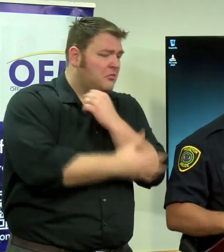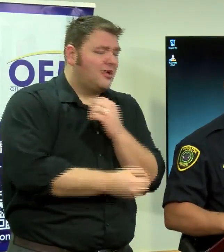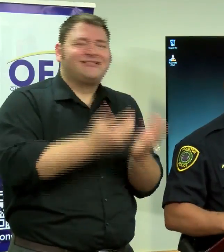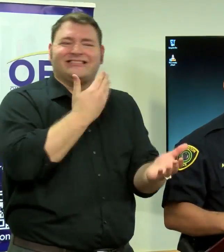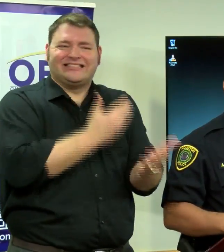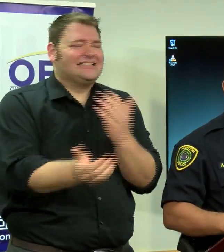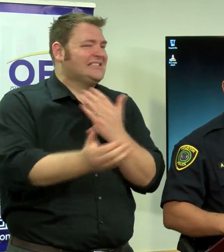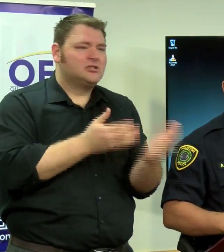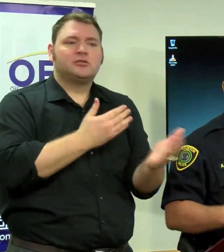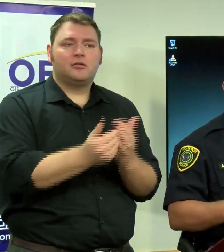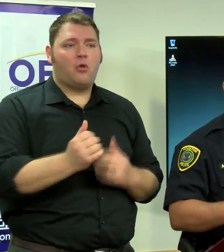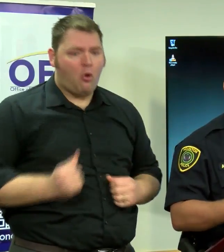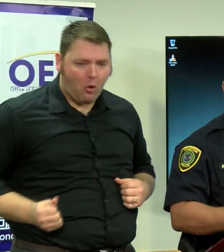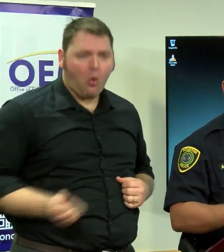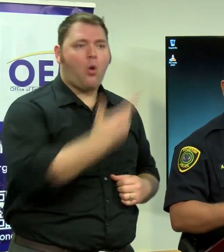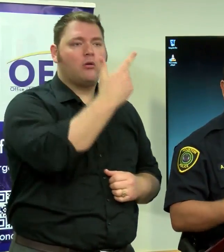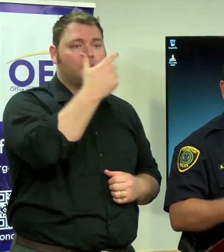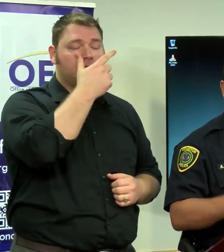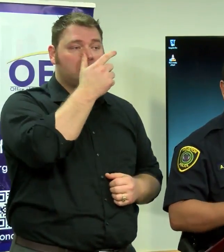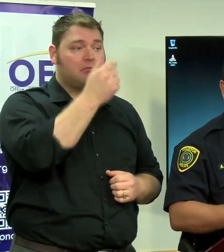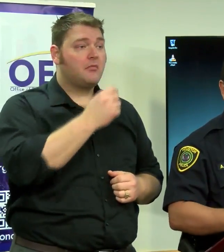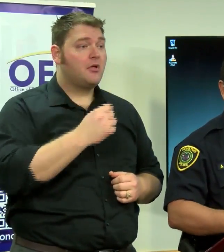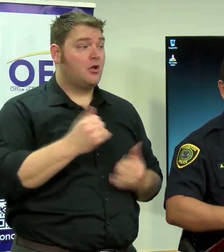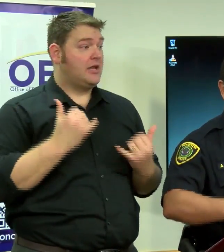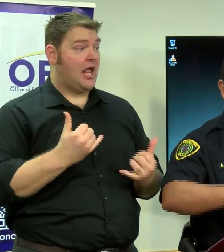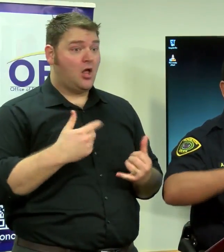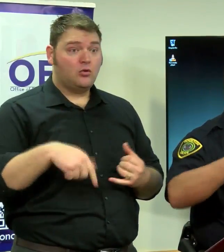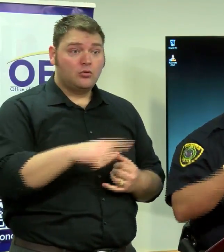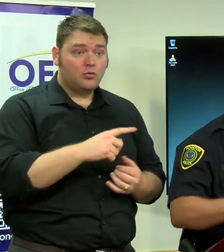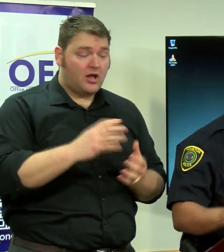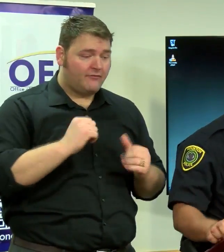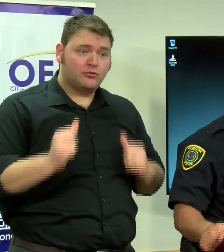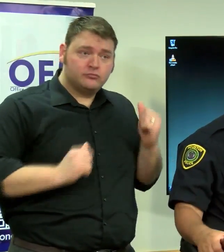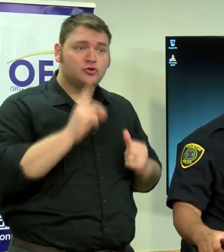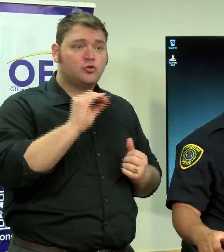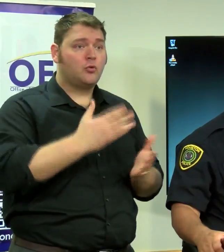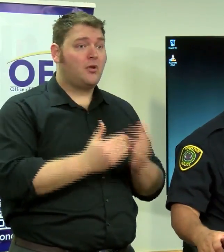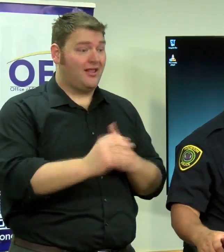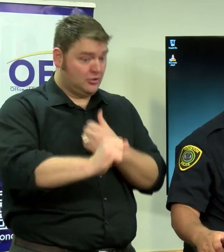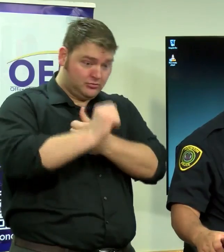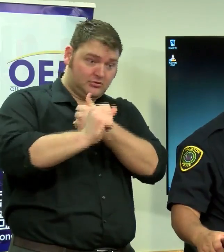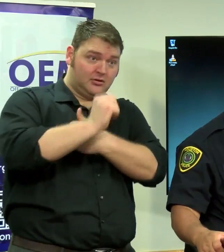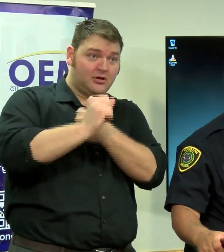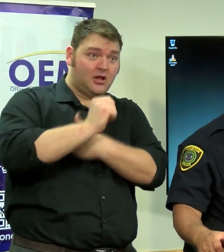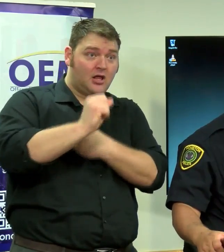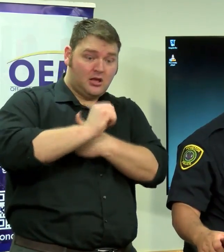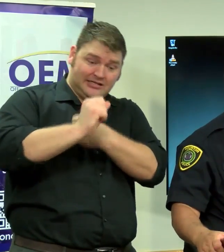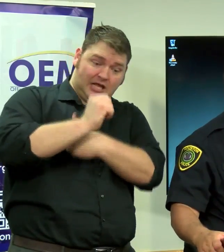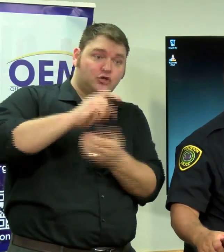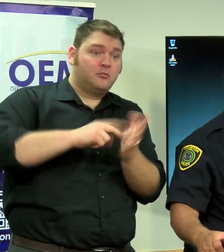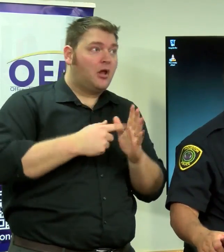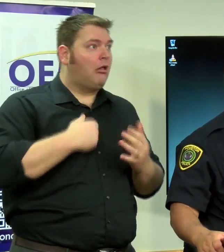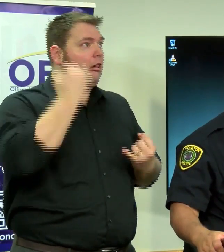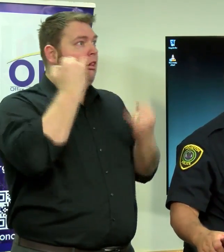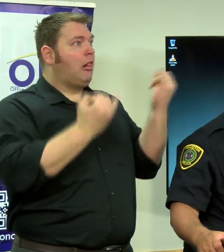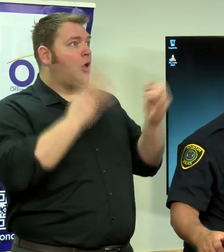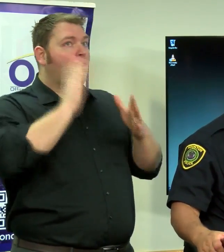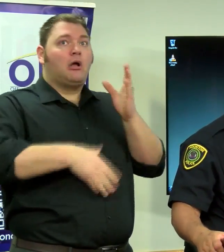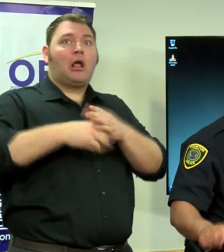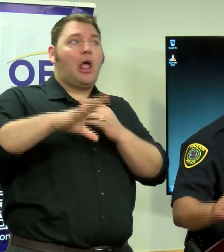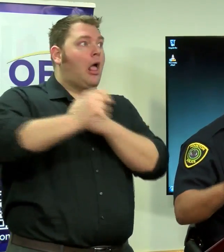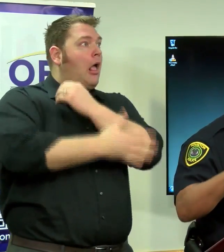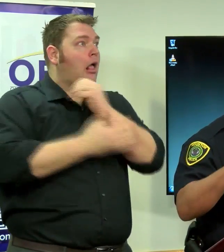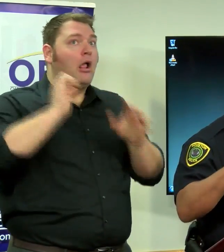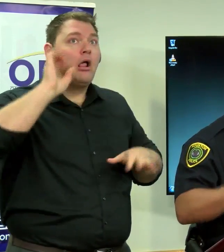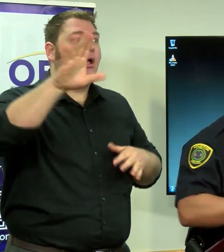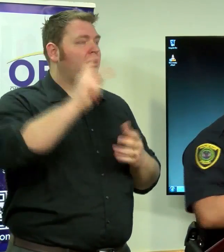que por favor, vamos a hablar lo que necesitamos que hablar ahora. Y el peligro no es el deportación, el peligro es la pérdida de